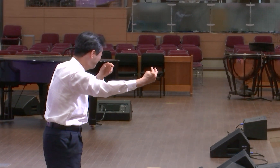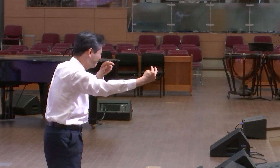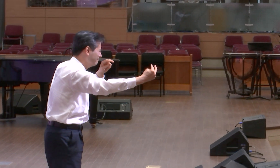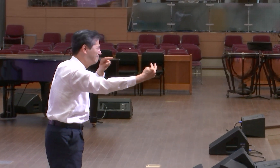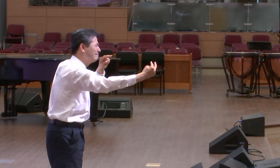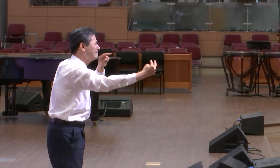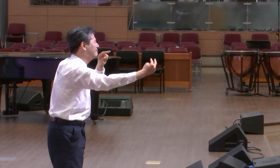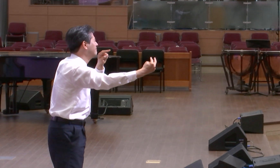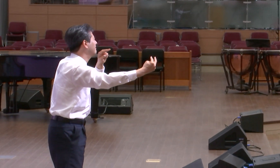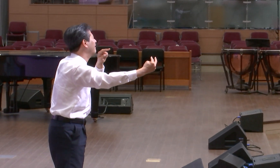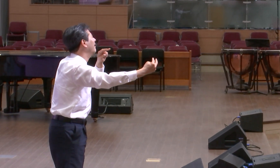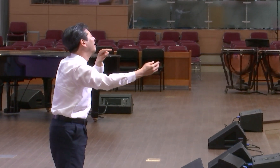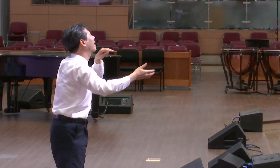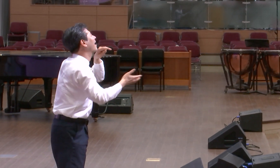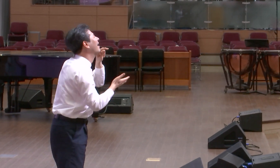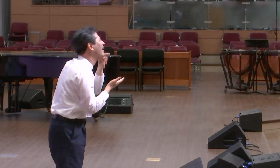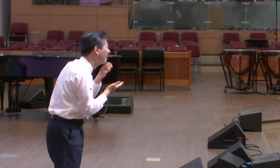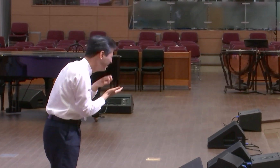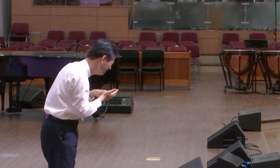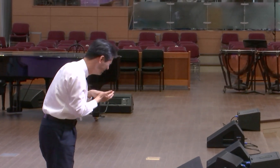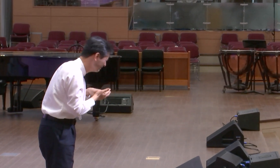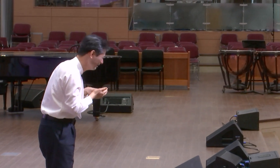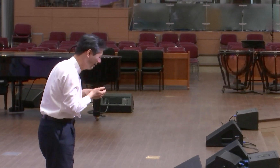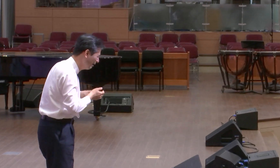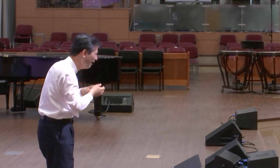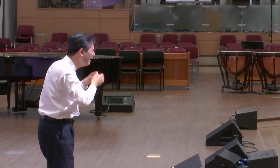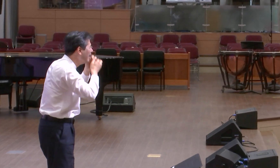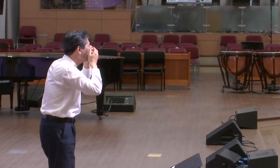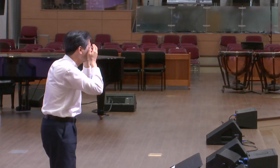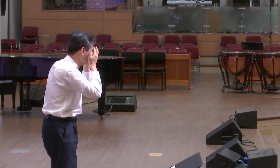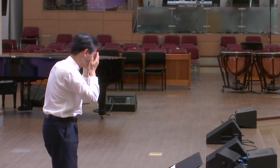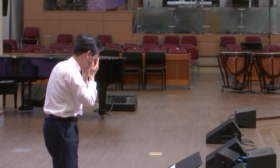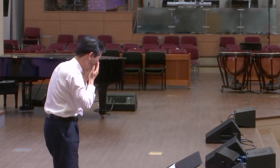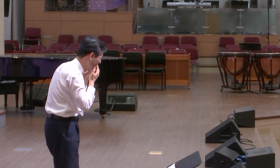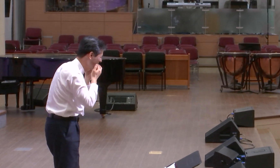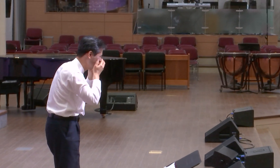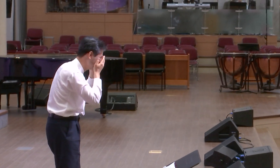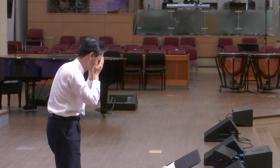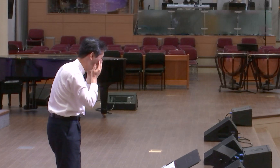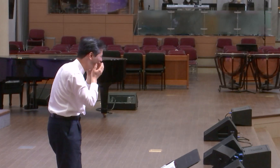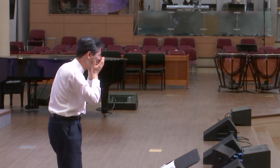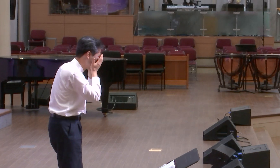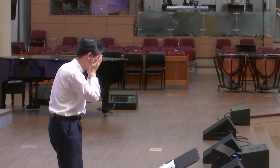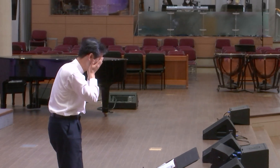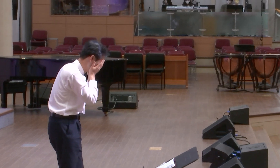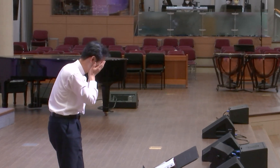눈을 맞추며 주저앉아 눈물을 흘렸겠지.